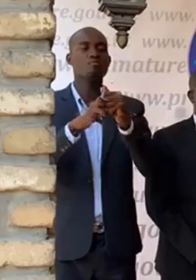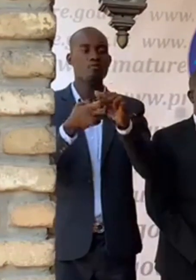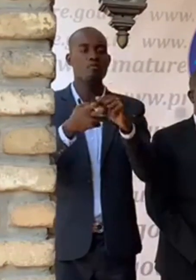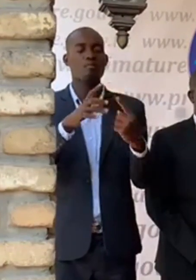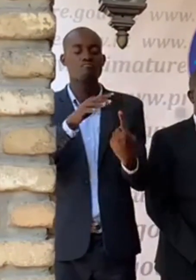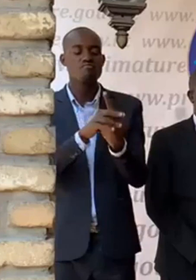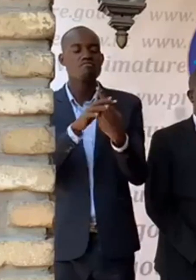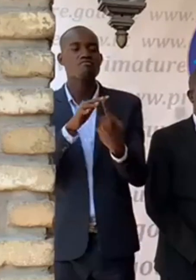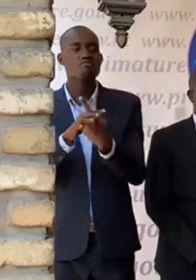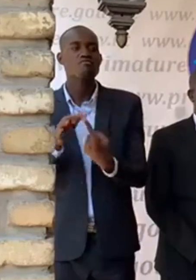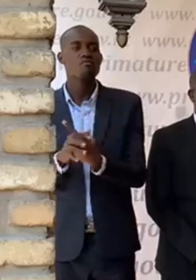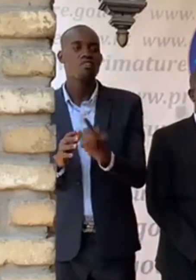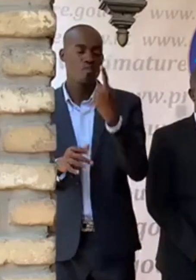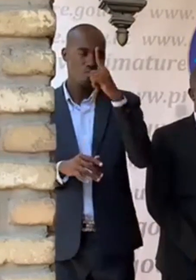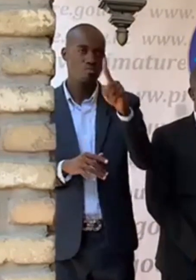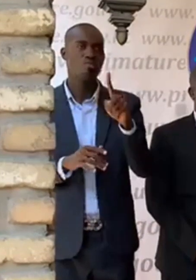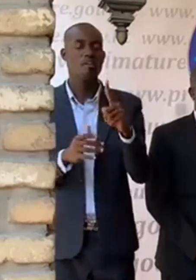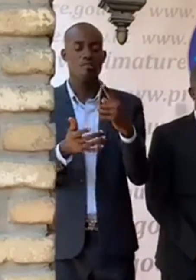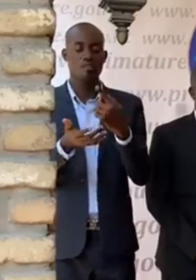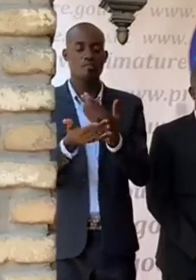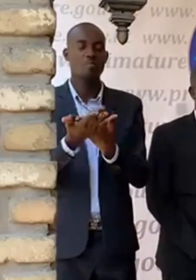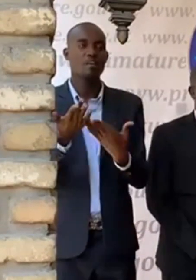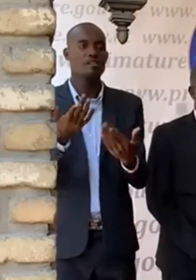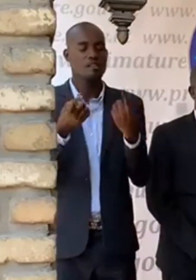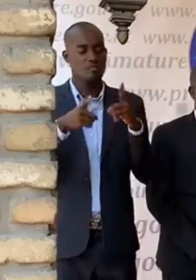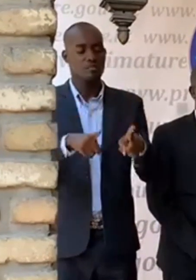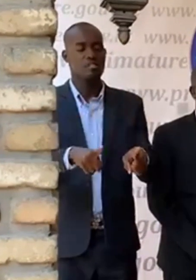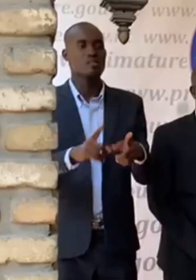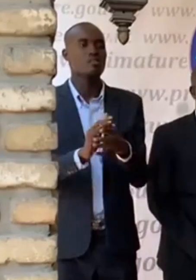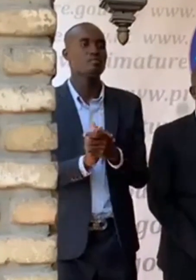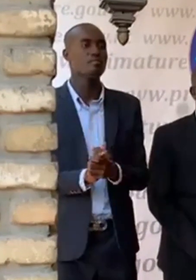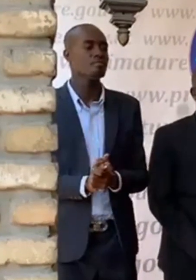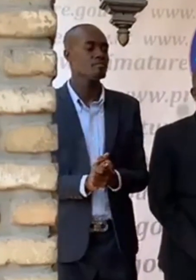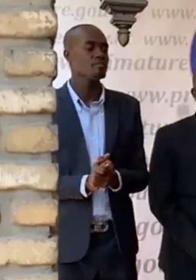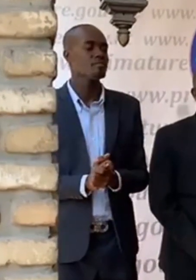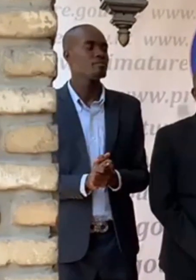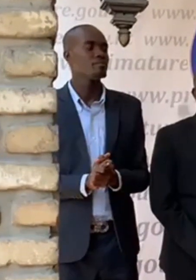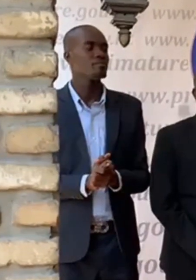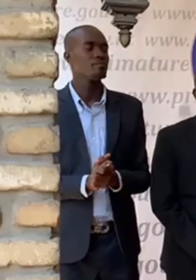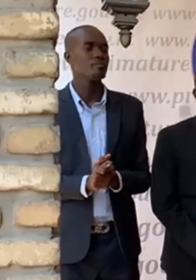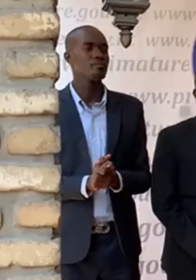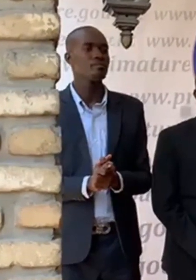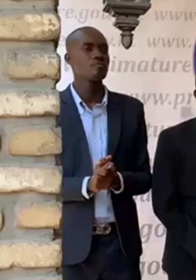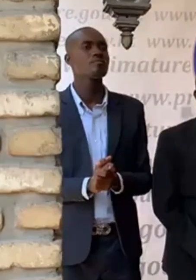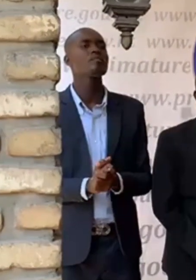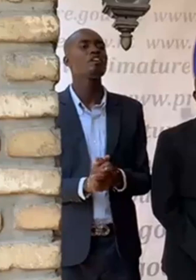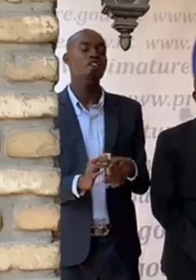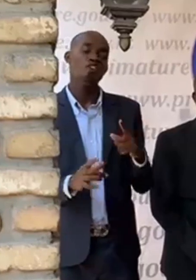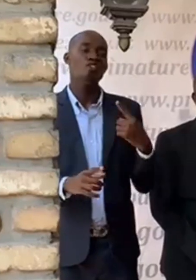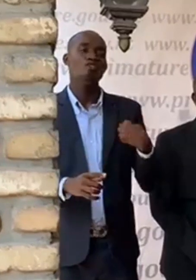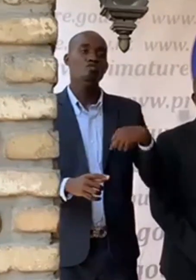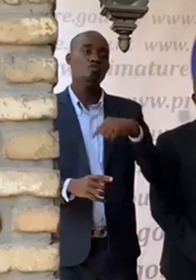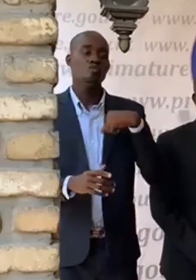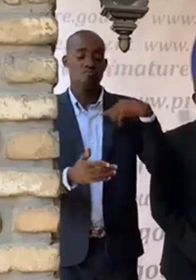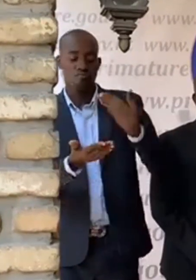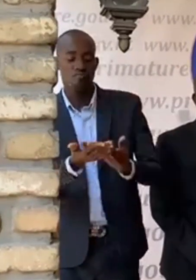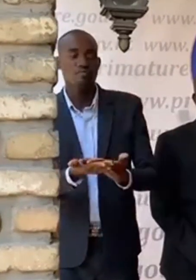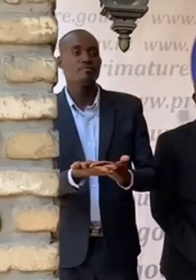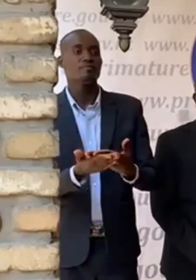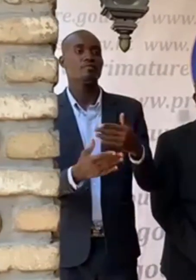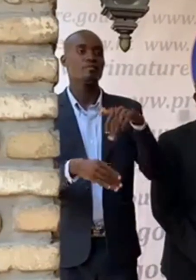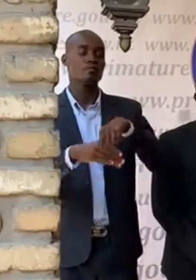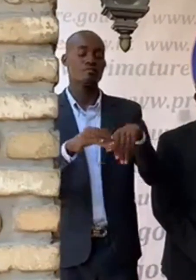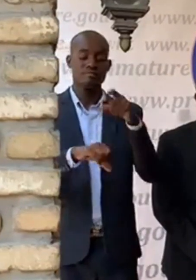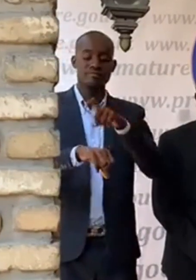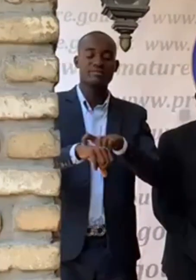président Jovenel Moïse lui-même li fait kwè que ça k'ap passé dans pays c'est nan mauvais gestion premier ministre lan ki